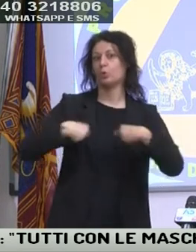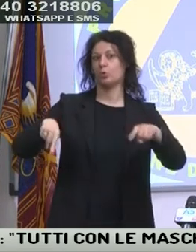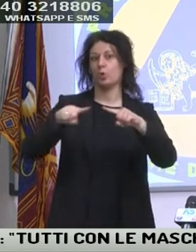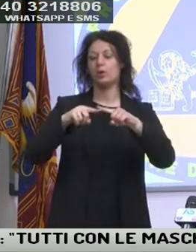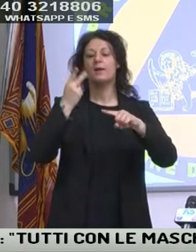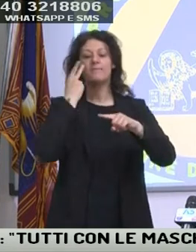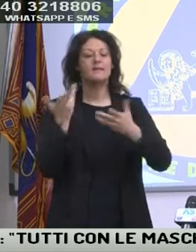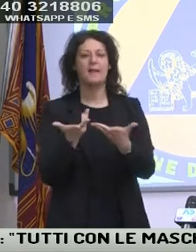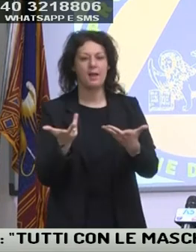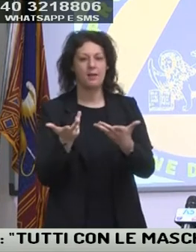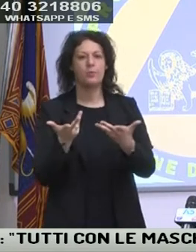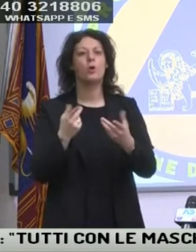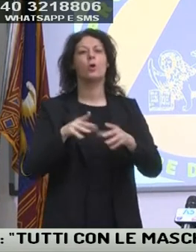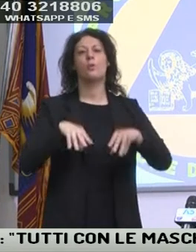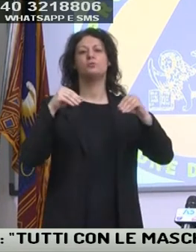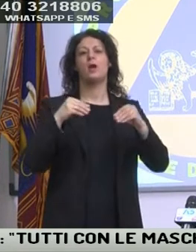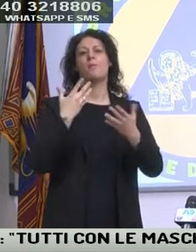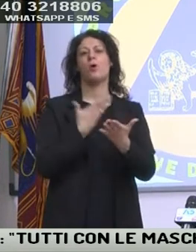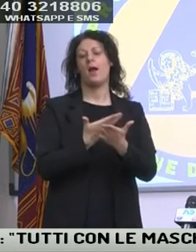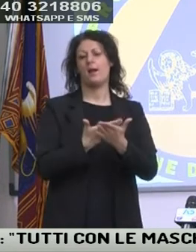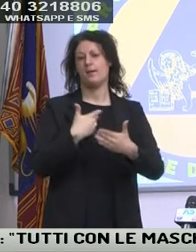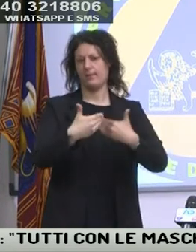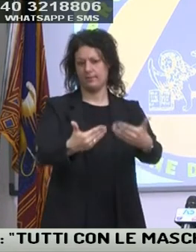adotteremo gli atti conseguenti. Prego, domande.